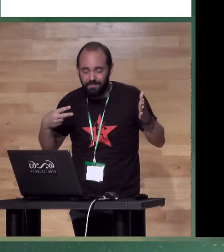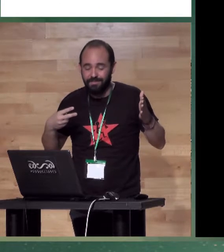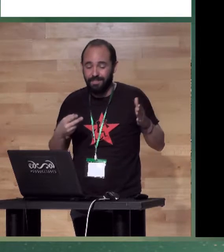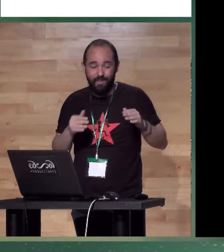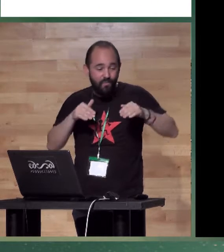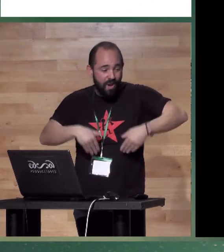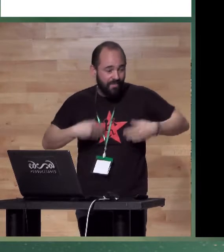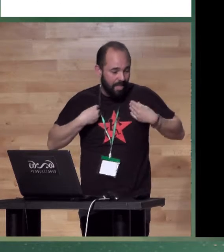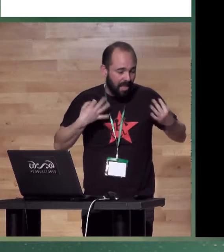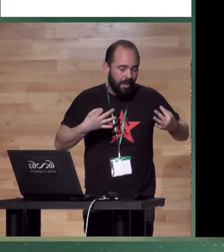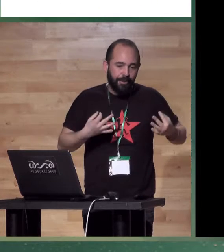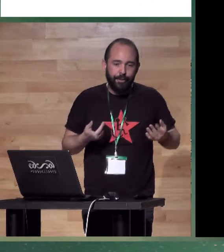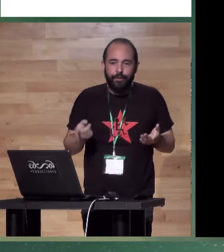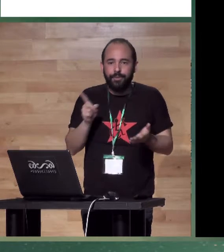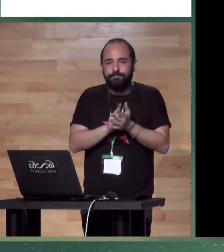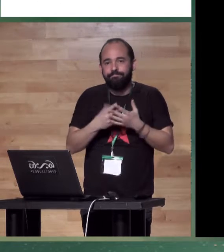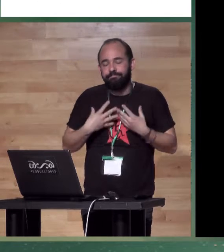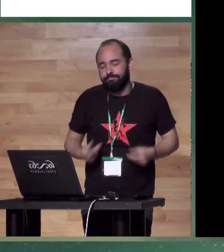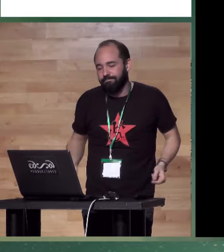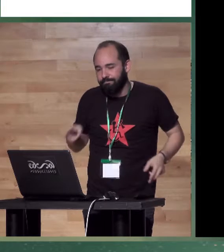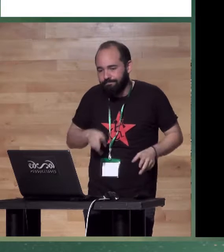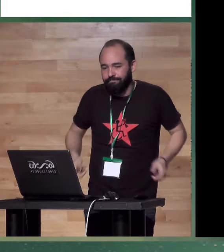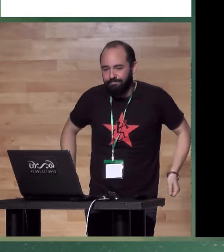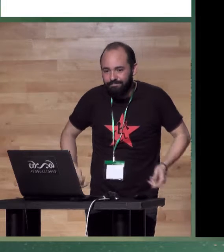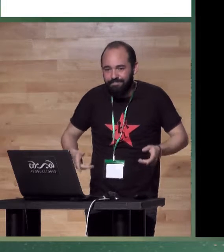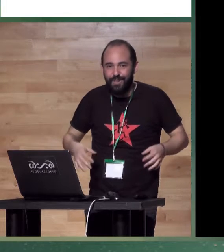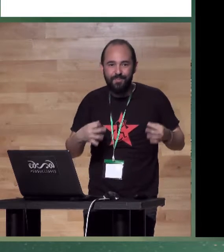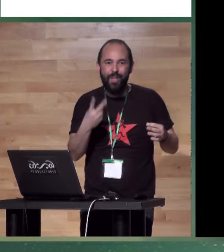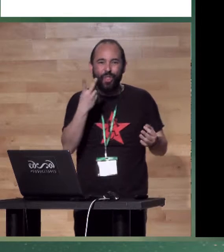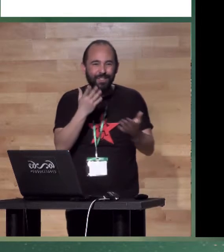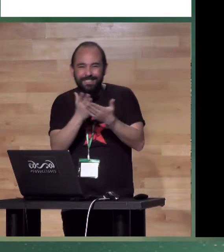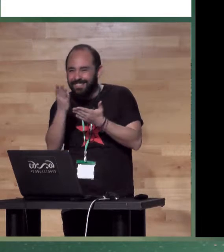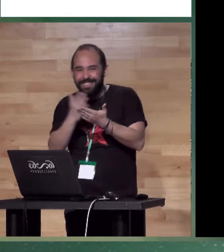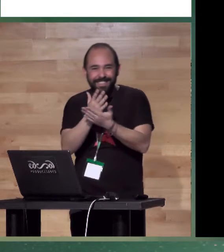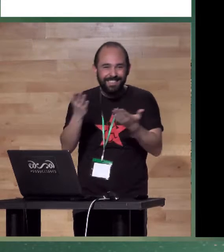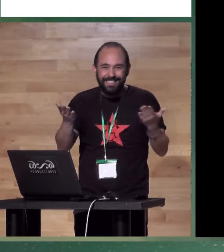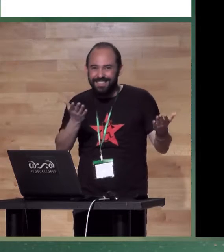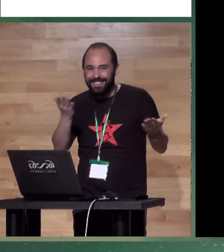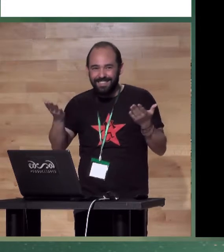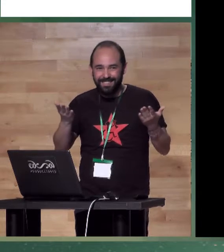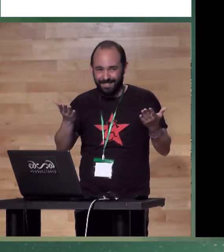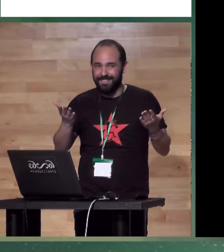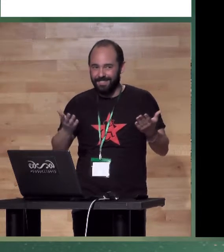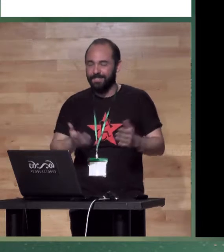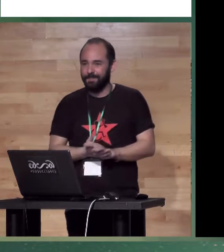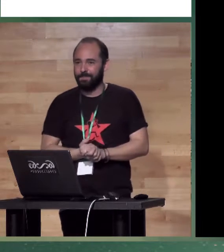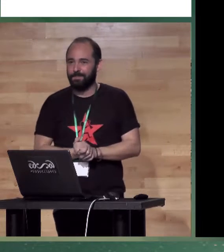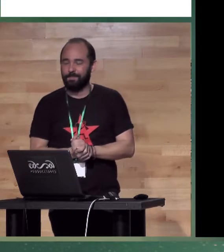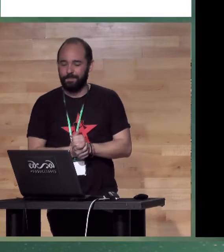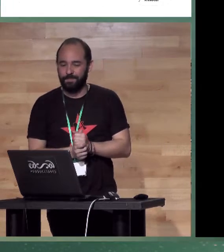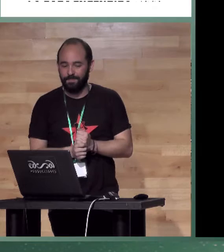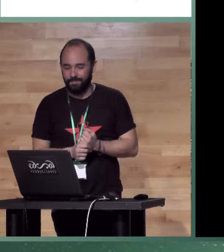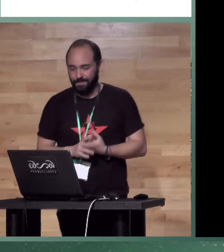Después, ya sabéis, si es desconectado, pues vuelve a su cuerpo, a su vida, a su silla de ruedas. Tiene esas dos vertientes.